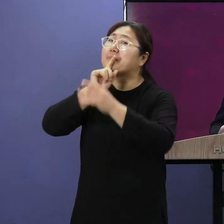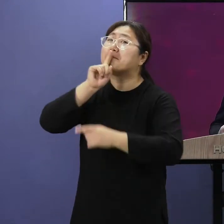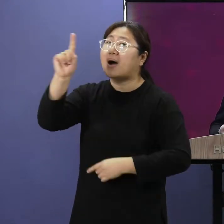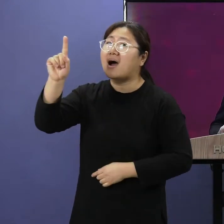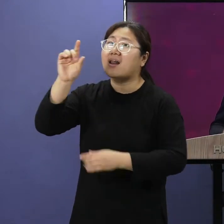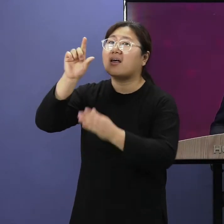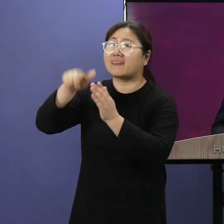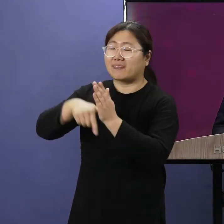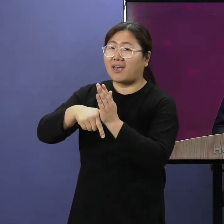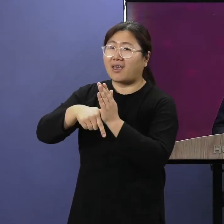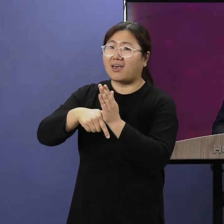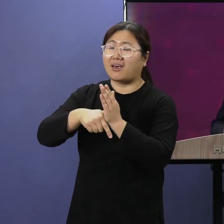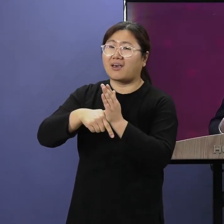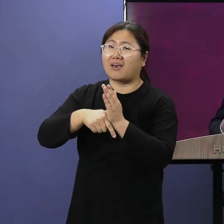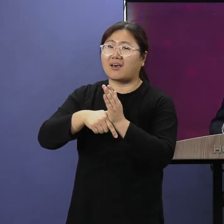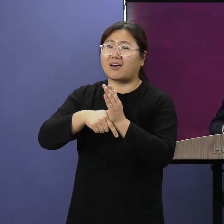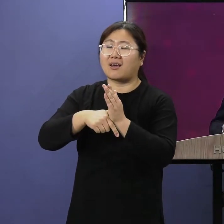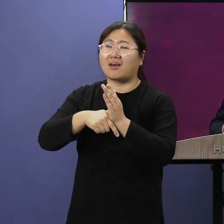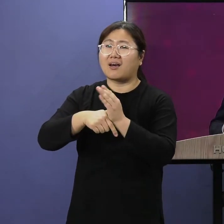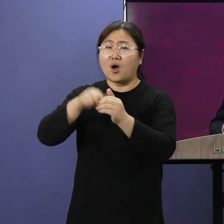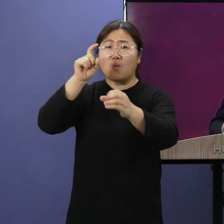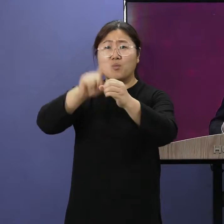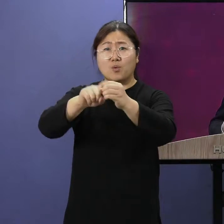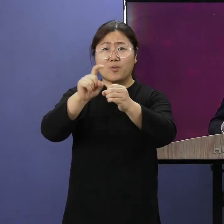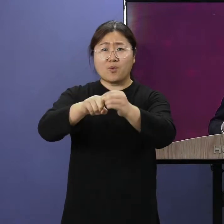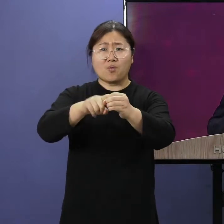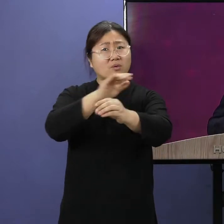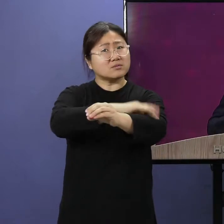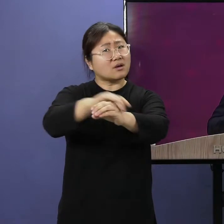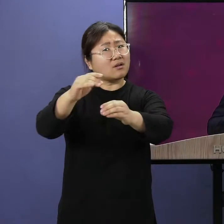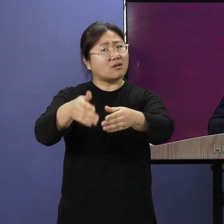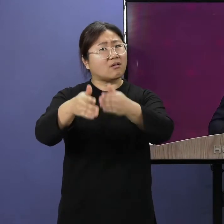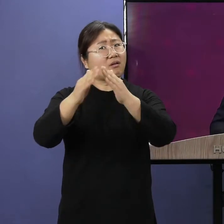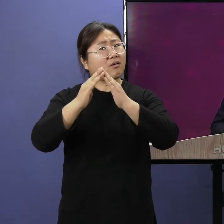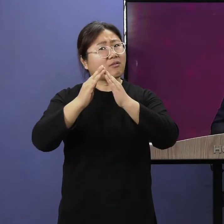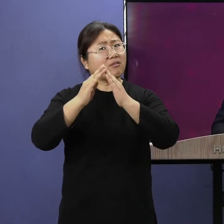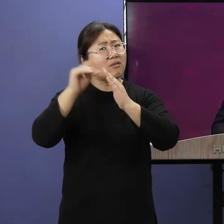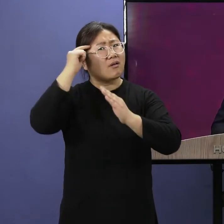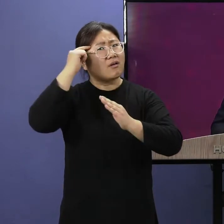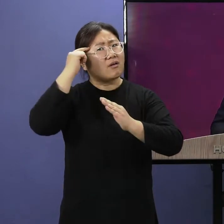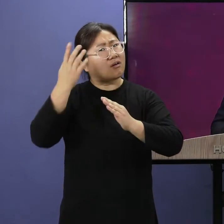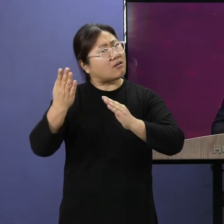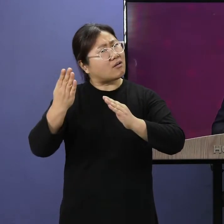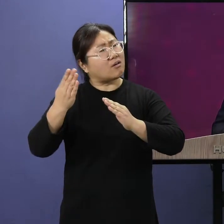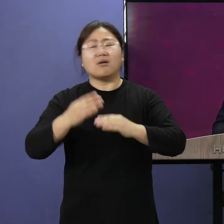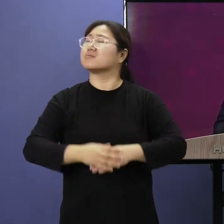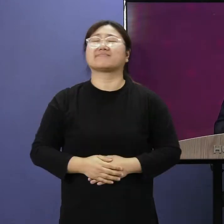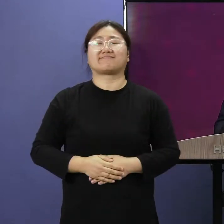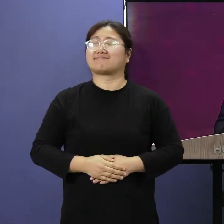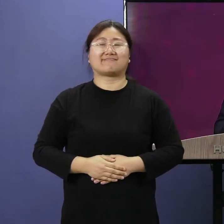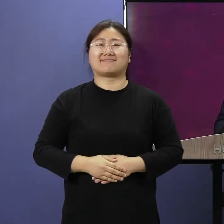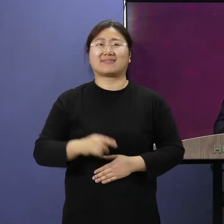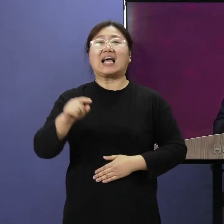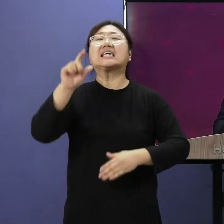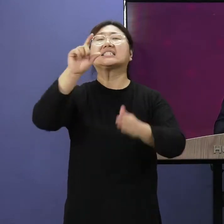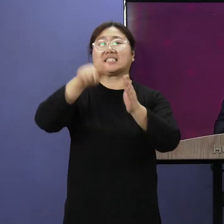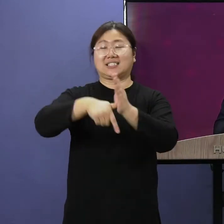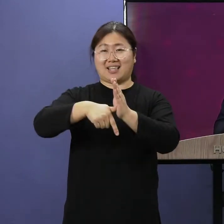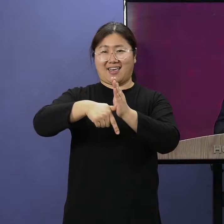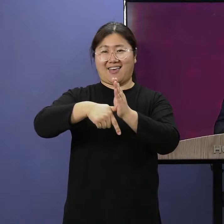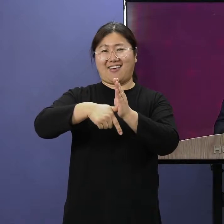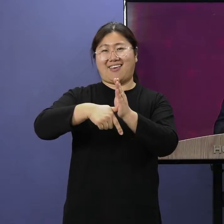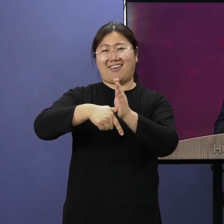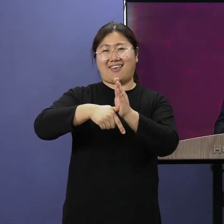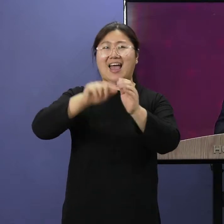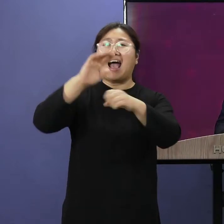수 있었을까요? 할 수 있었을까요? 두려움이 왔습니다. 그때 오늘 이 본문의